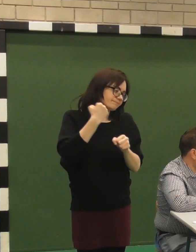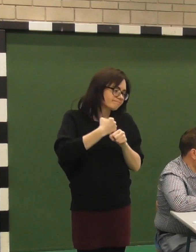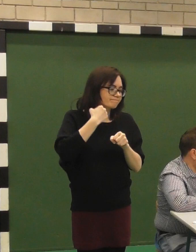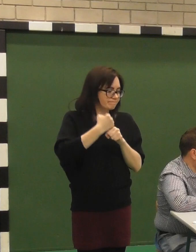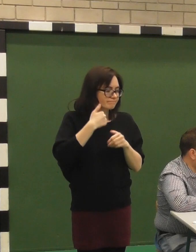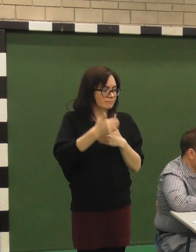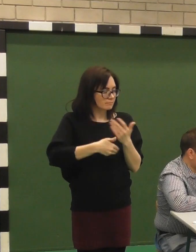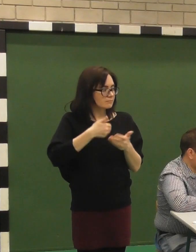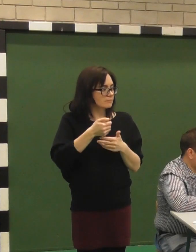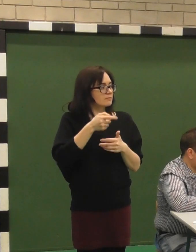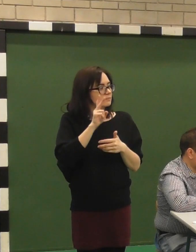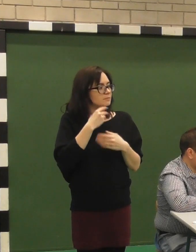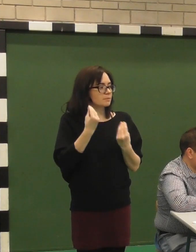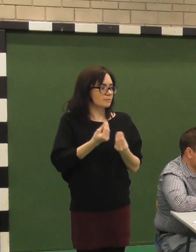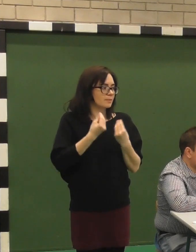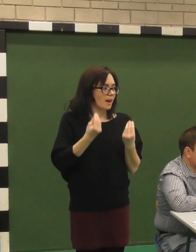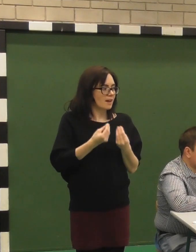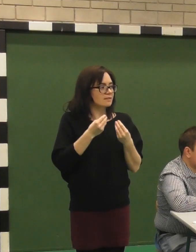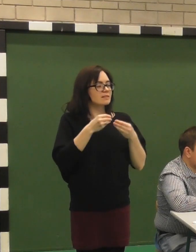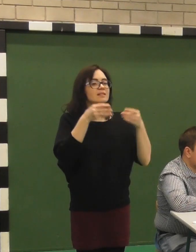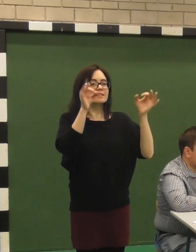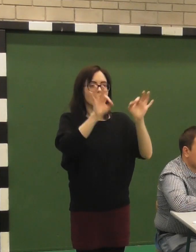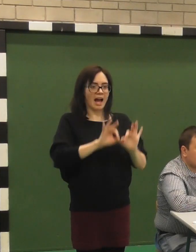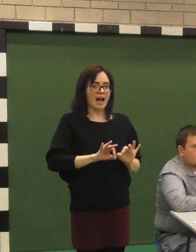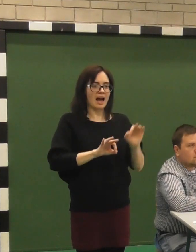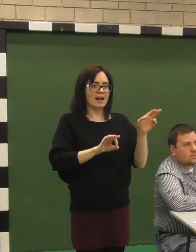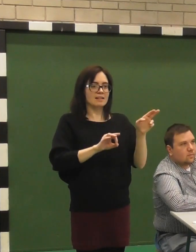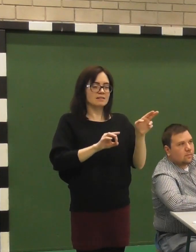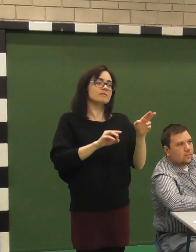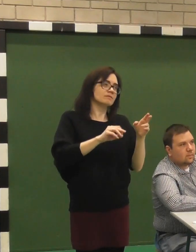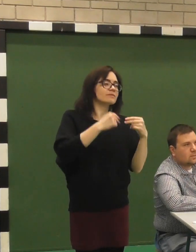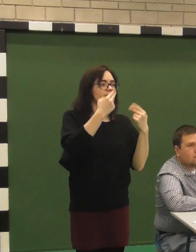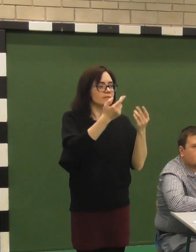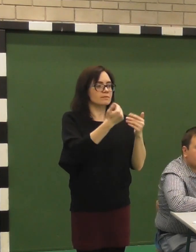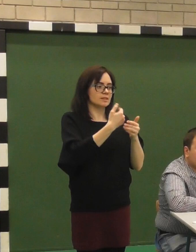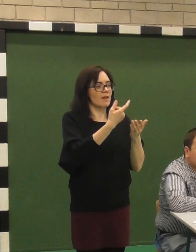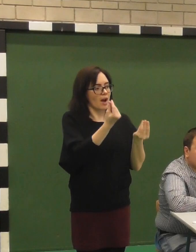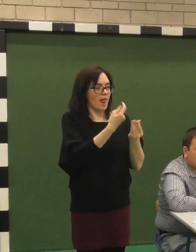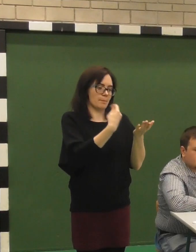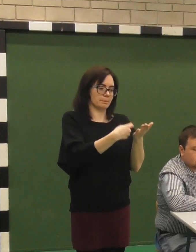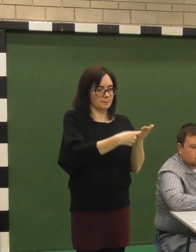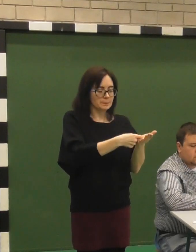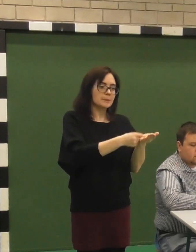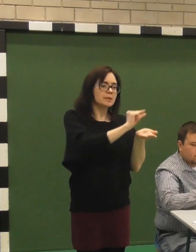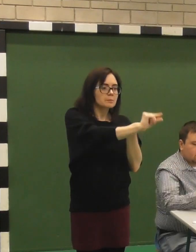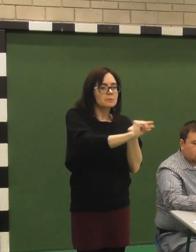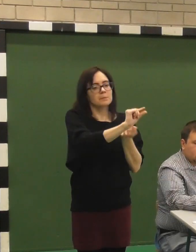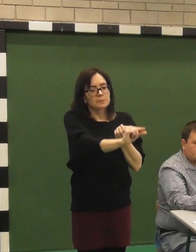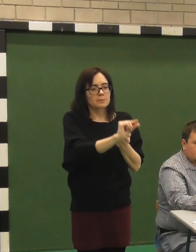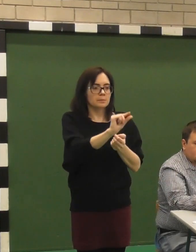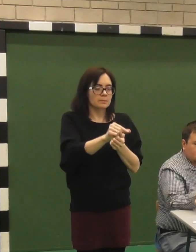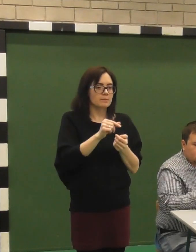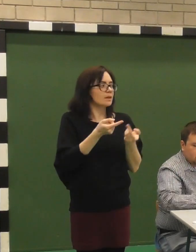Akkor már kezdtek a gyárban is fizetni bért, és akkor csinálta a tetőket